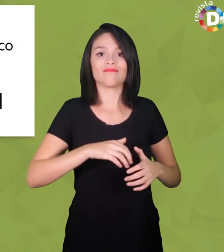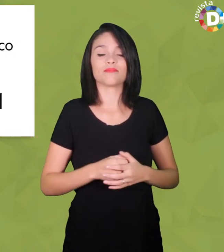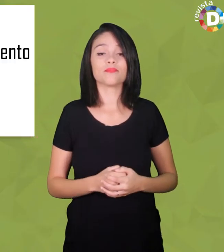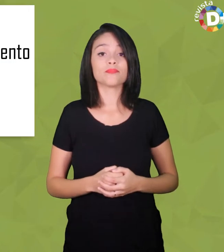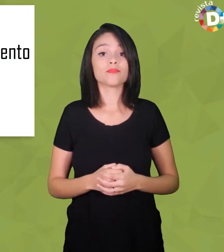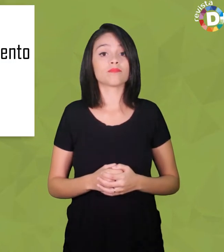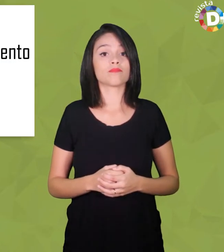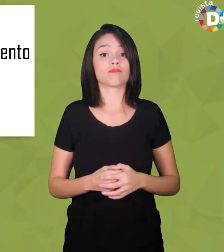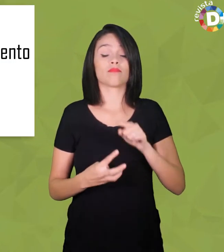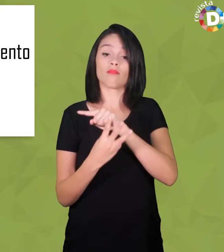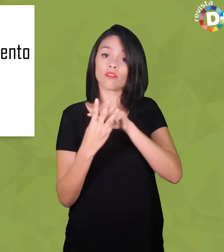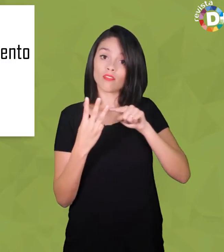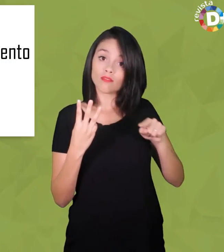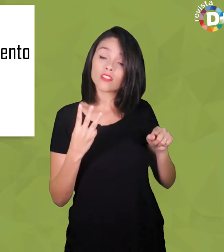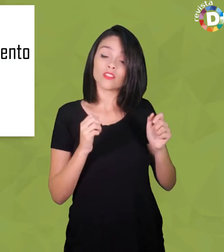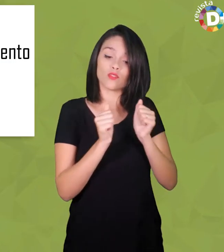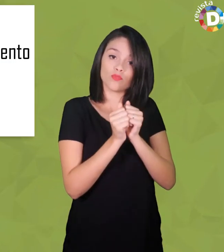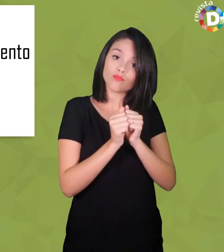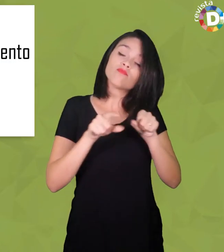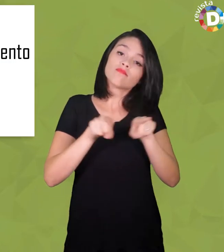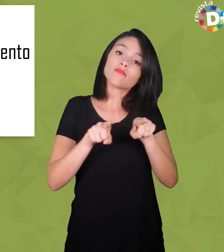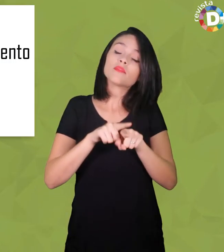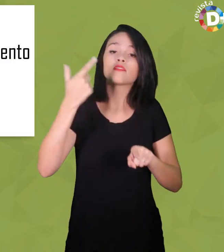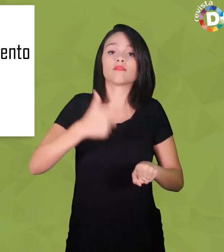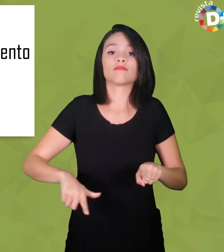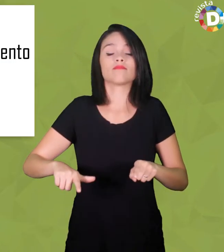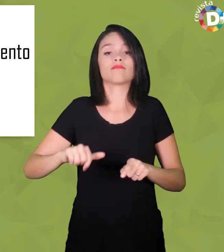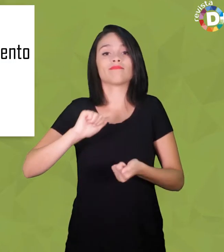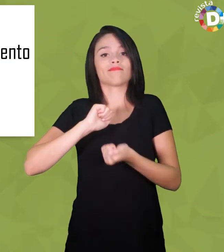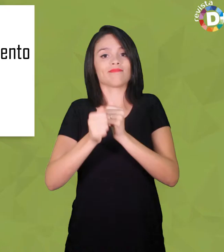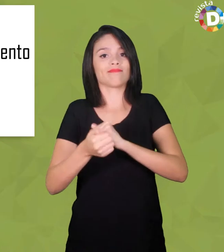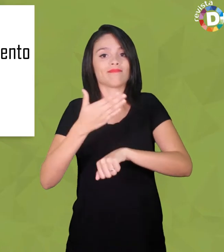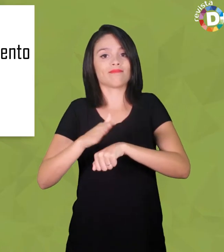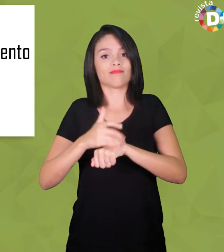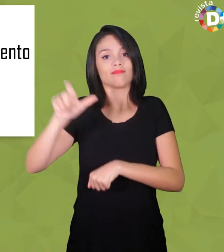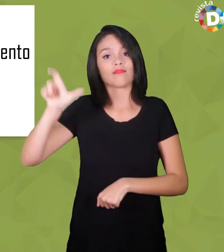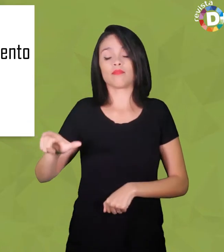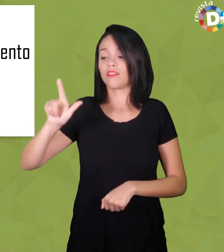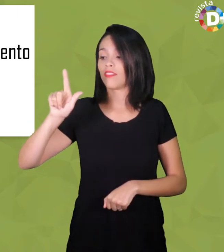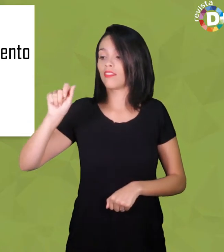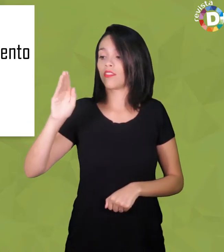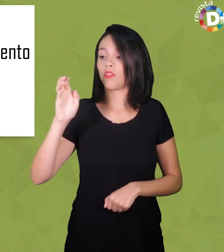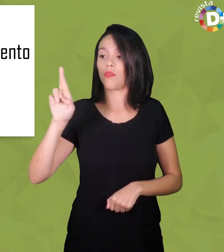trio foi acompanhado pelos atletas e é o nascimento nasceu